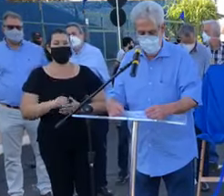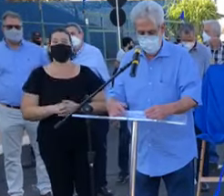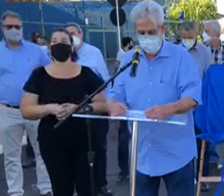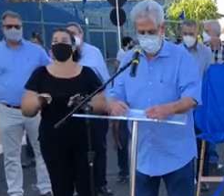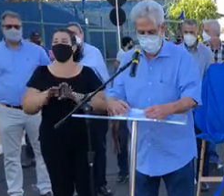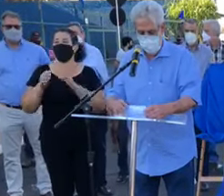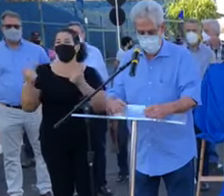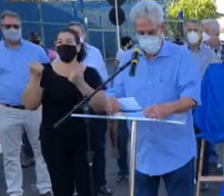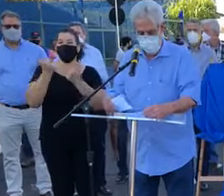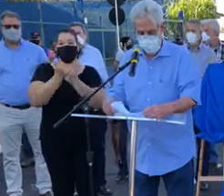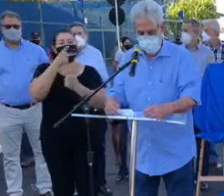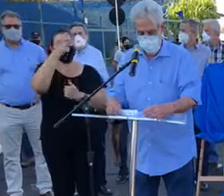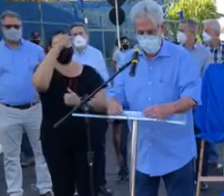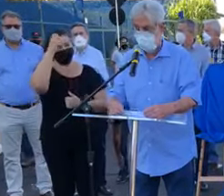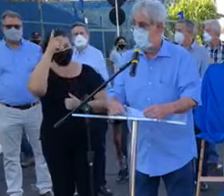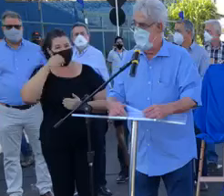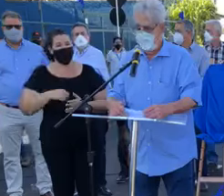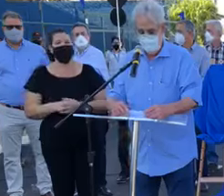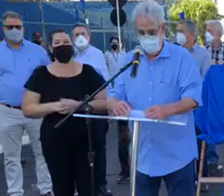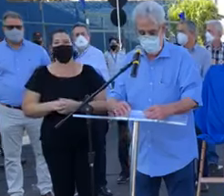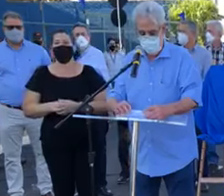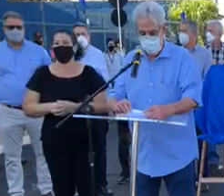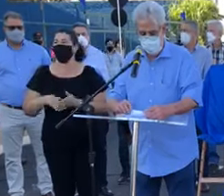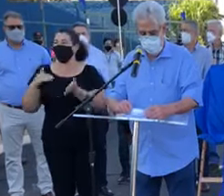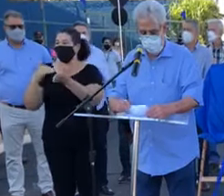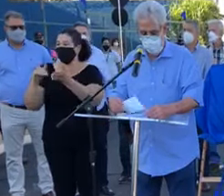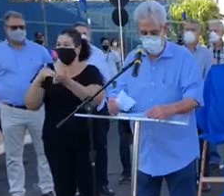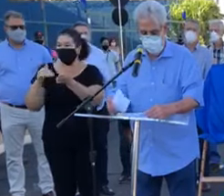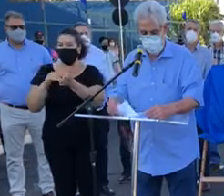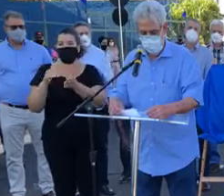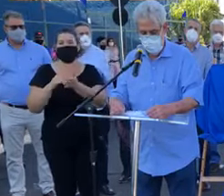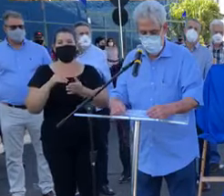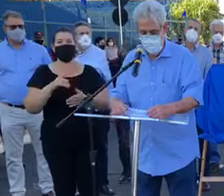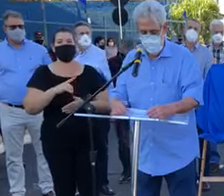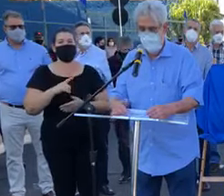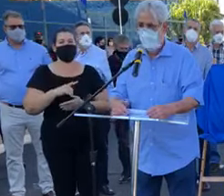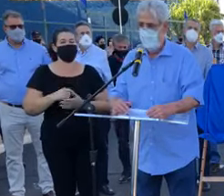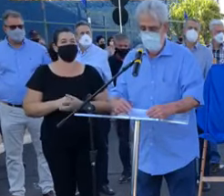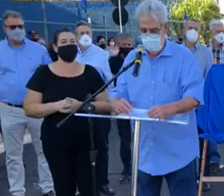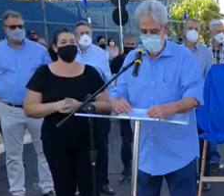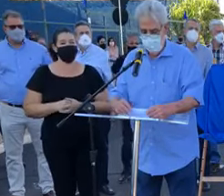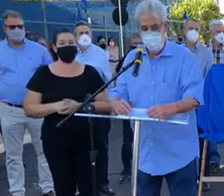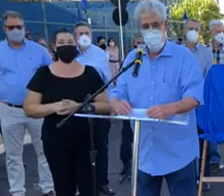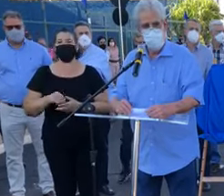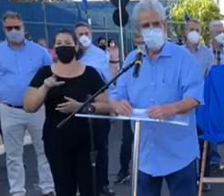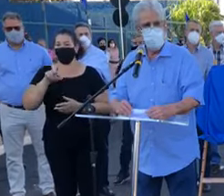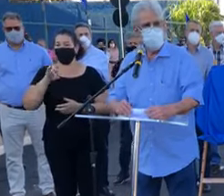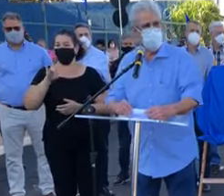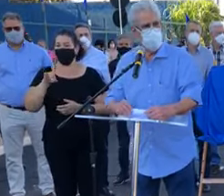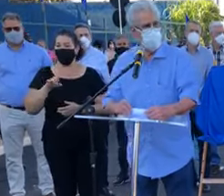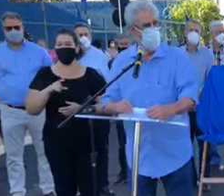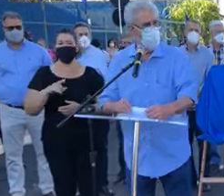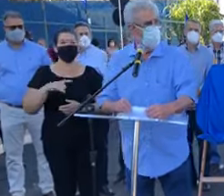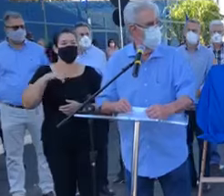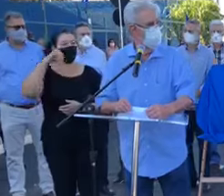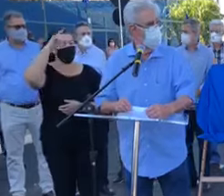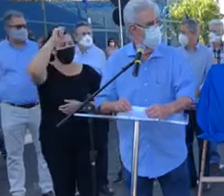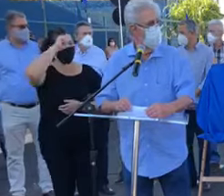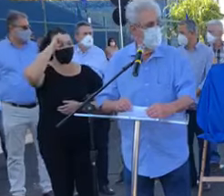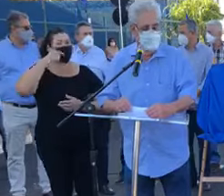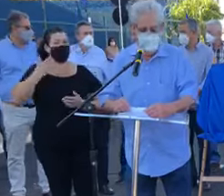o vice-prefeito Paulo Sérgio, o secretário de Ivonei Norberto, Luiz Fernando Violati. Cadê o chapéu,